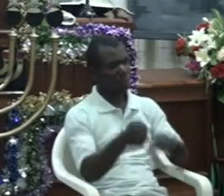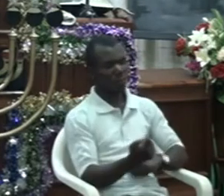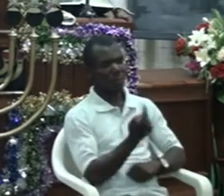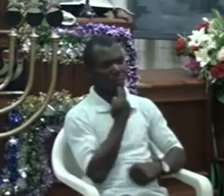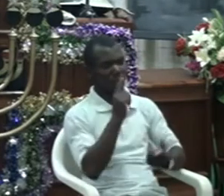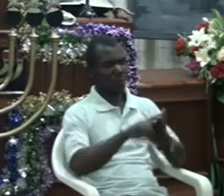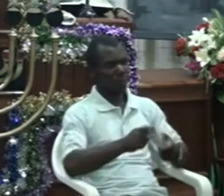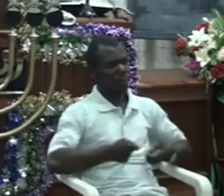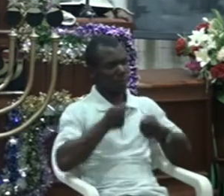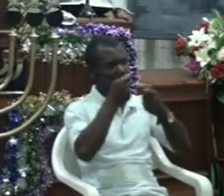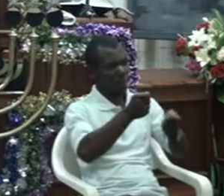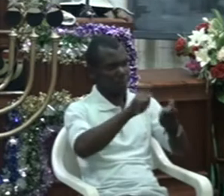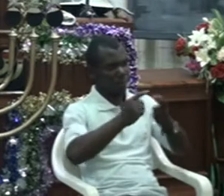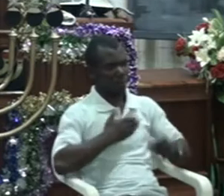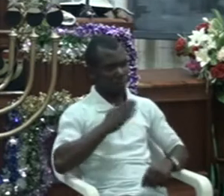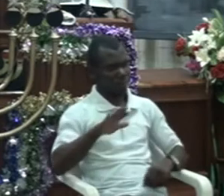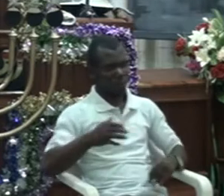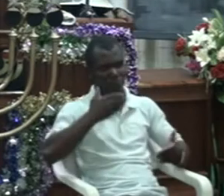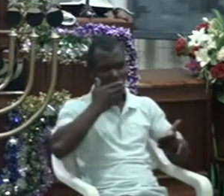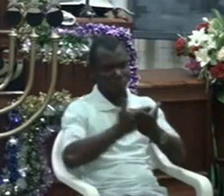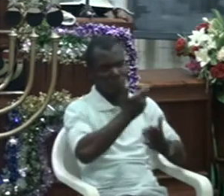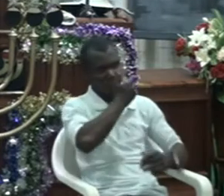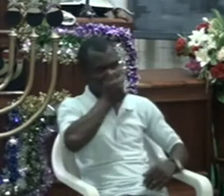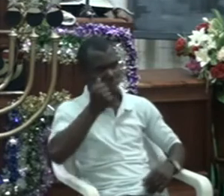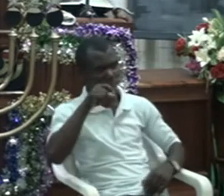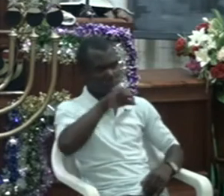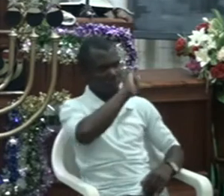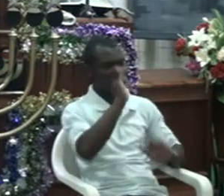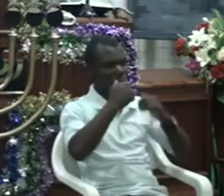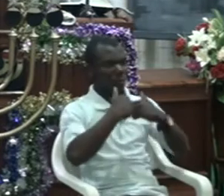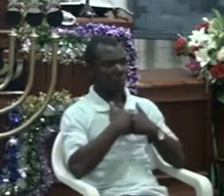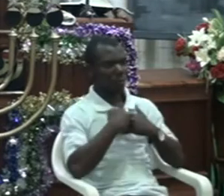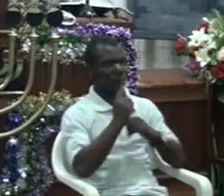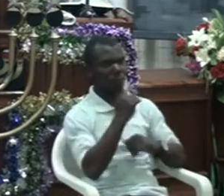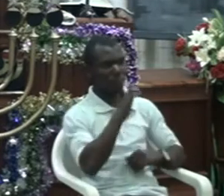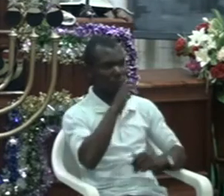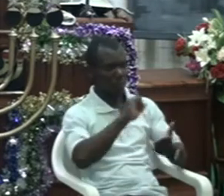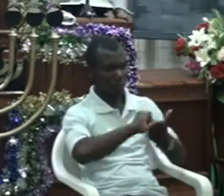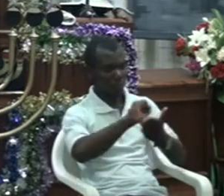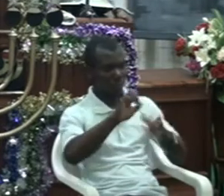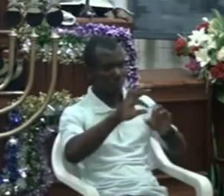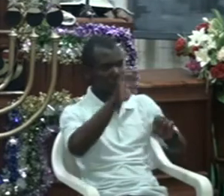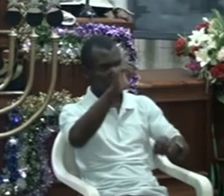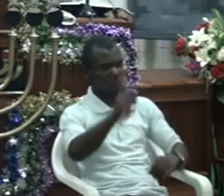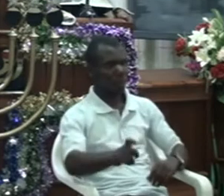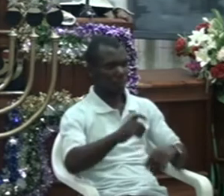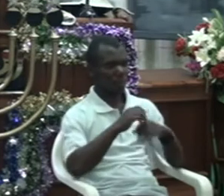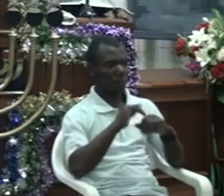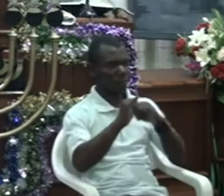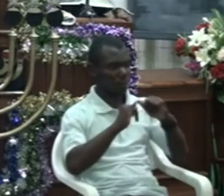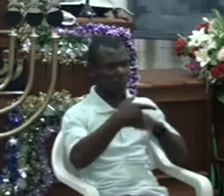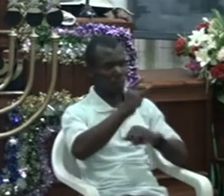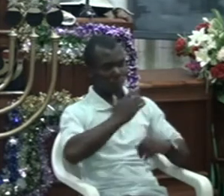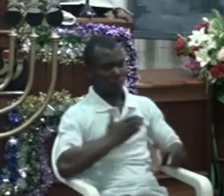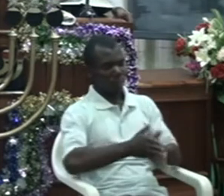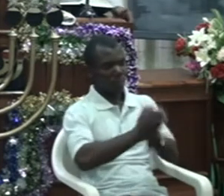Manquerais-je de donner à mes enfants le meilleur que j'ai? Et qui est le Saint-Esprit s'il me le